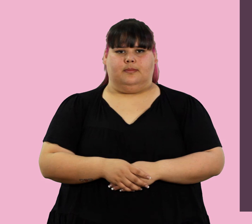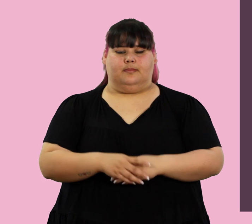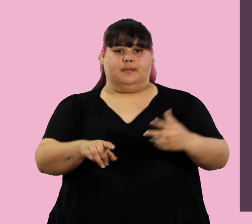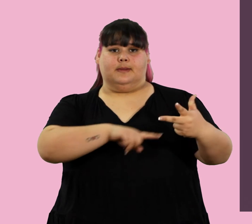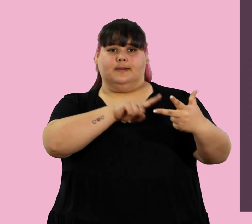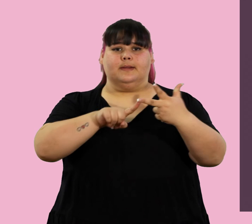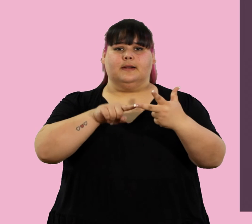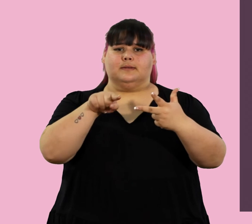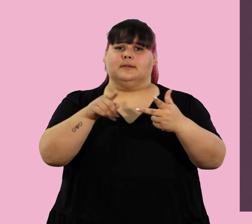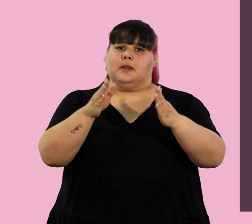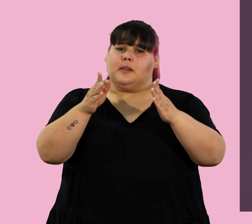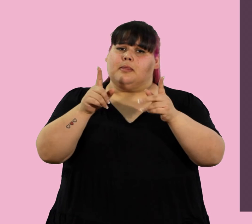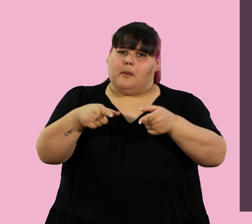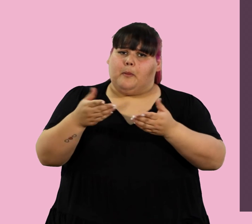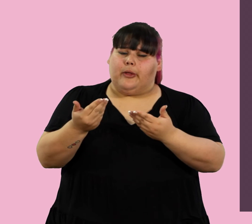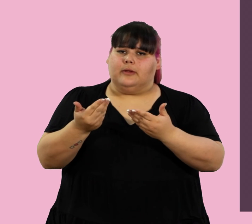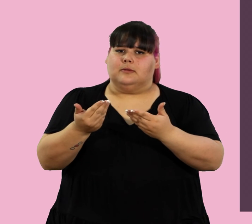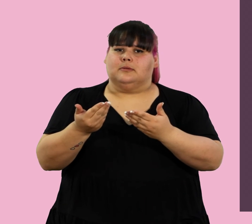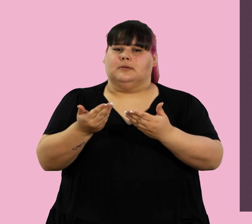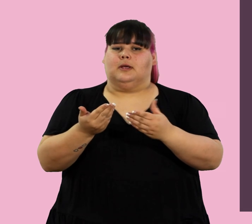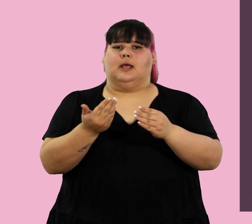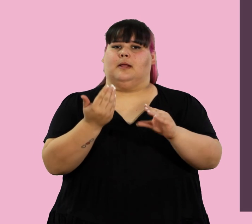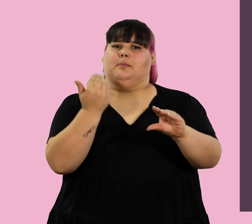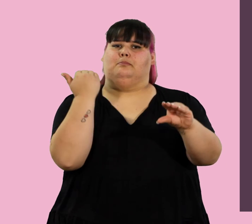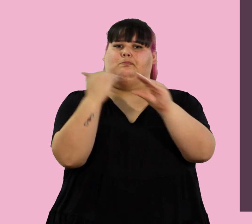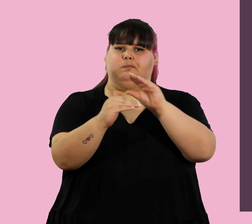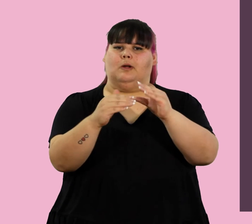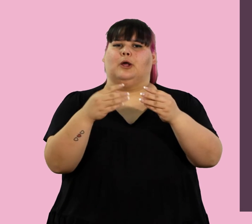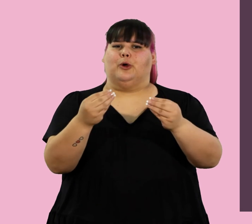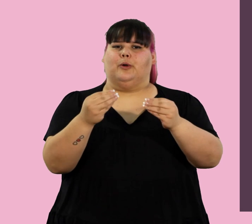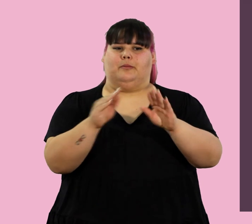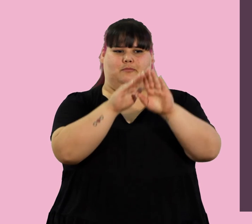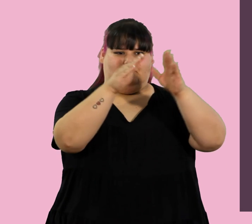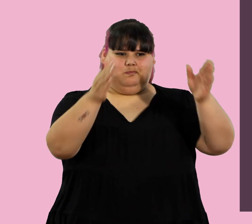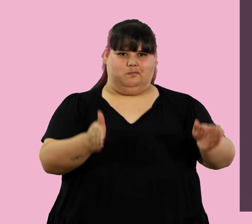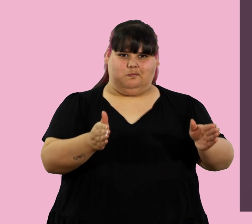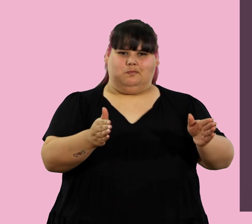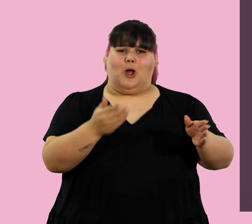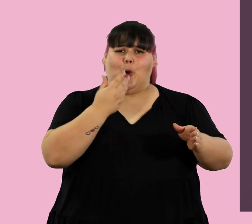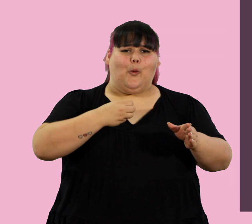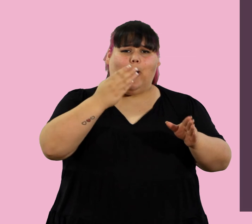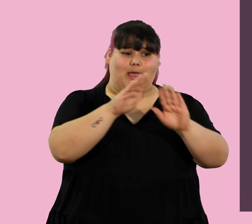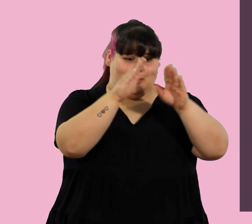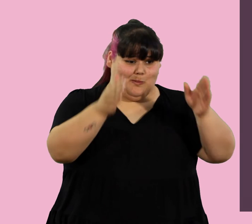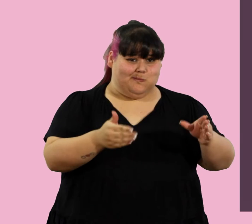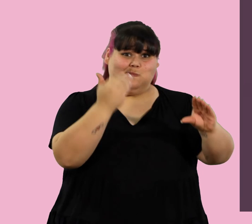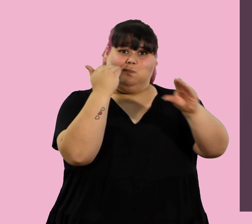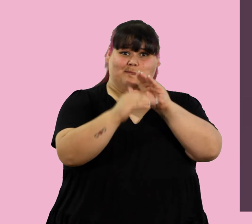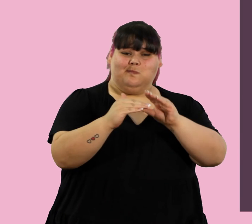3. Podés hacerlo vía correo postal. Podés dirigirte a cualquier dependencia de